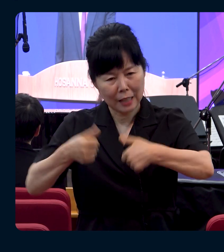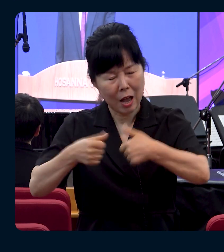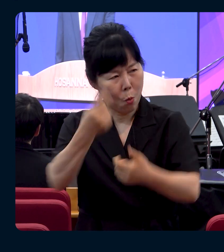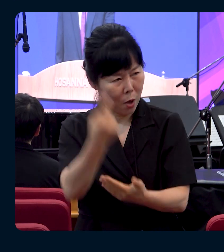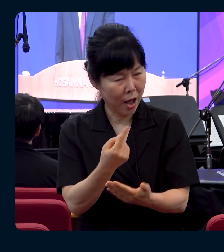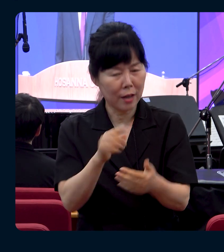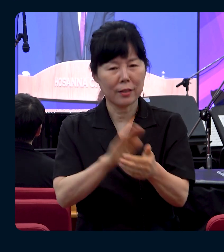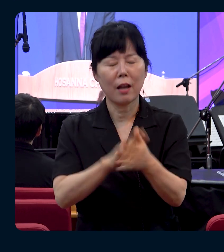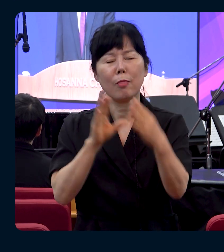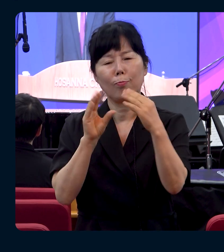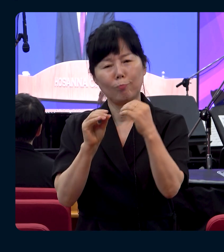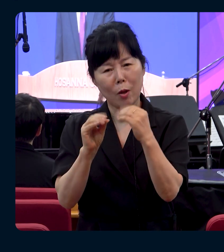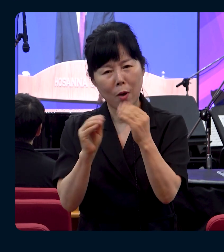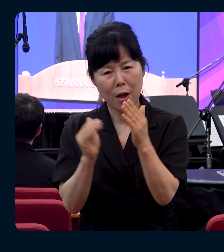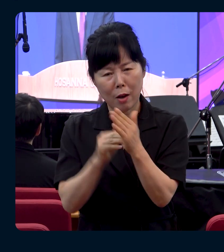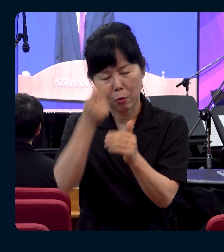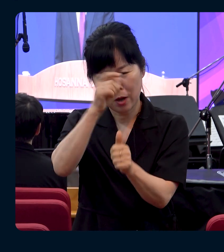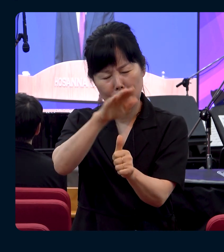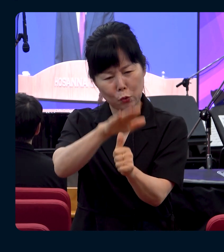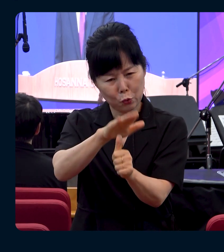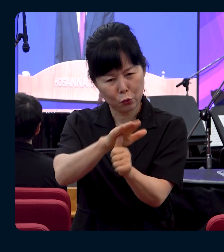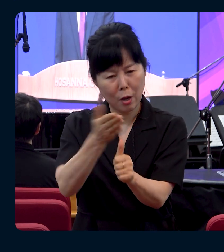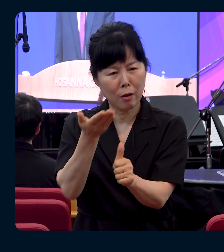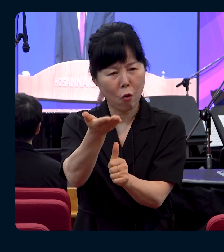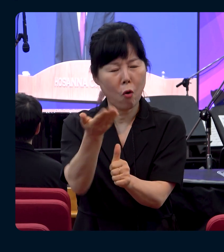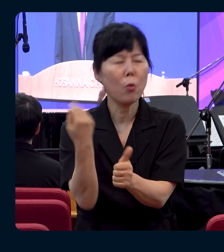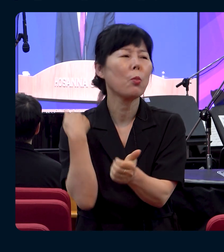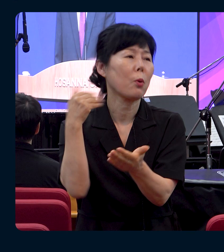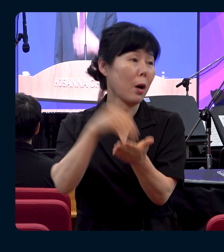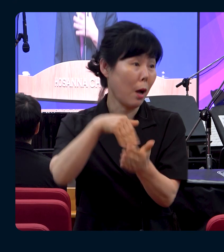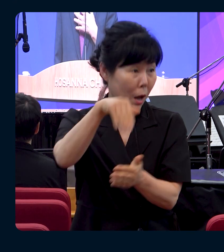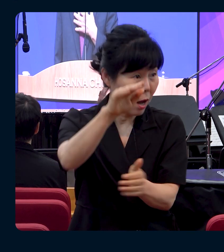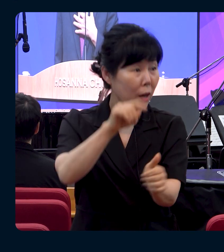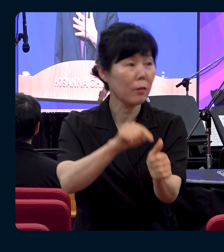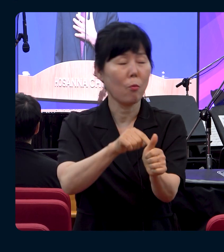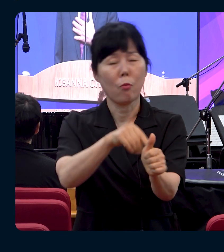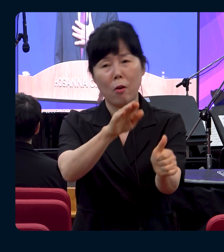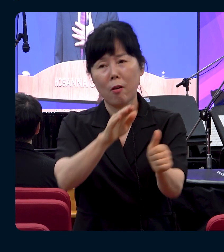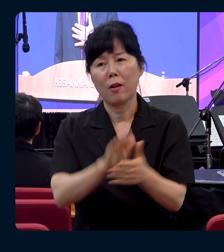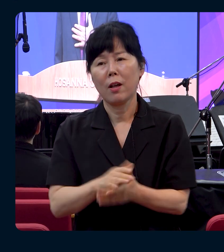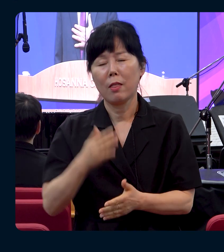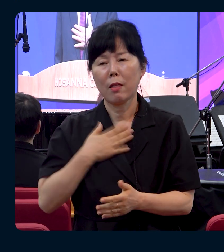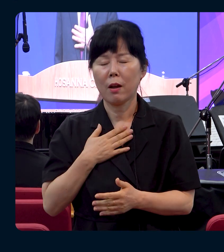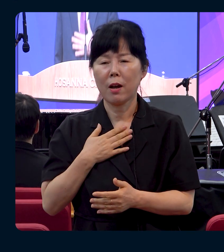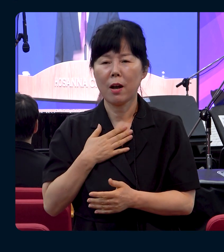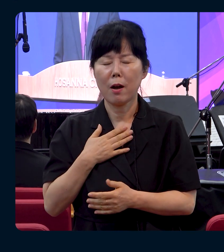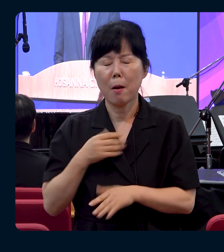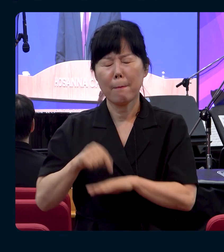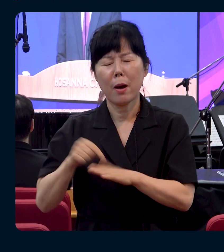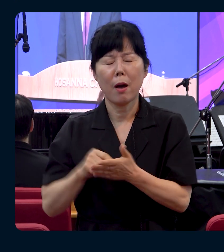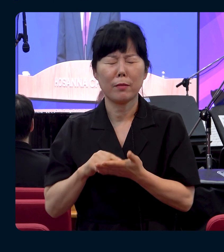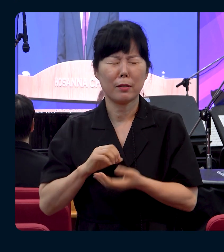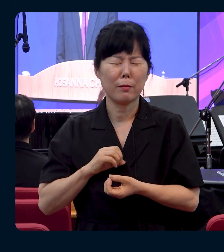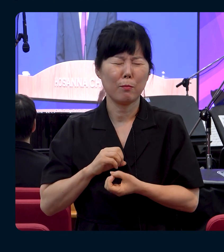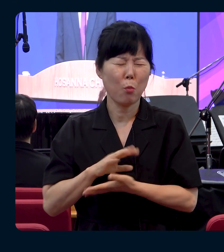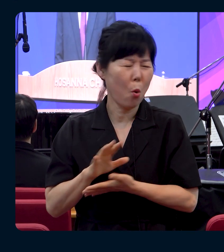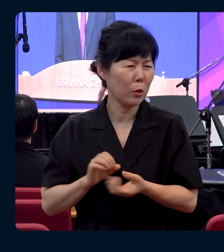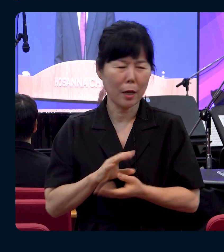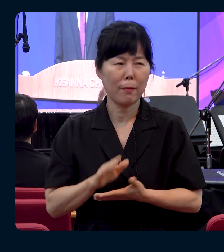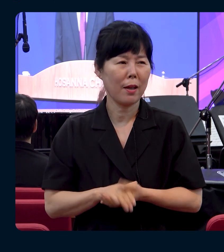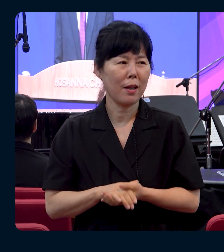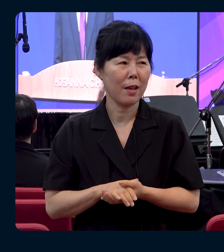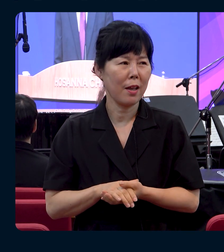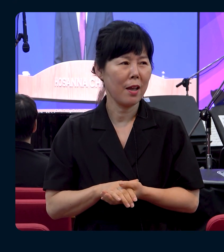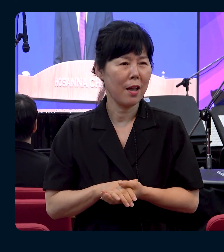그리고 기도하면서 보내드렸는데 그때 제 마음이 정말로 복잡했습니다.